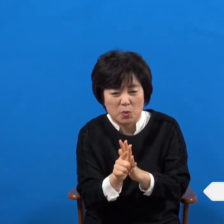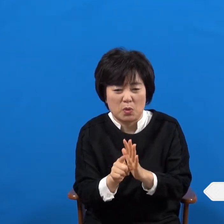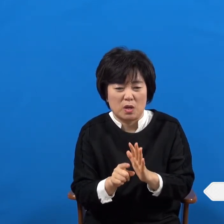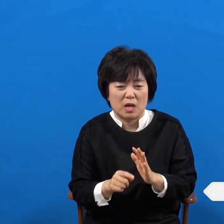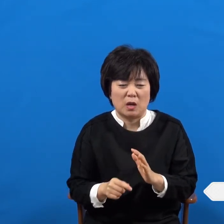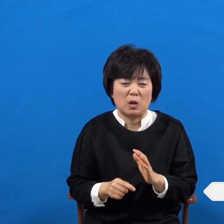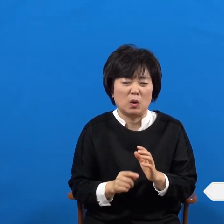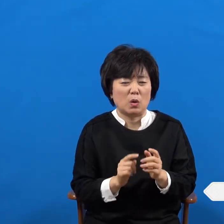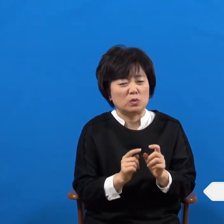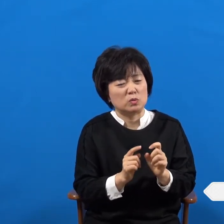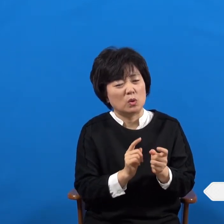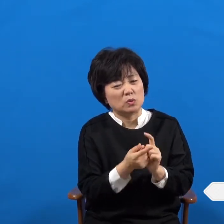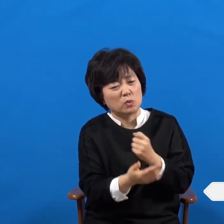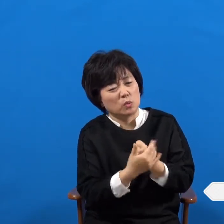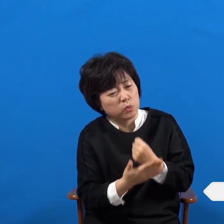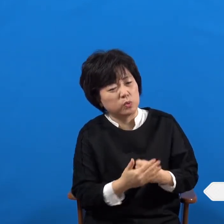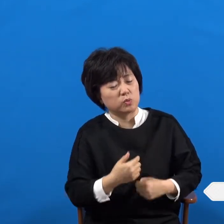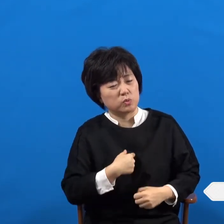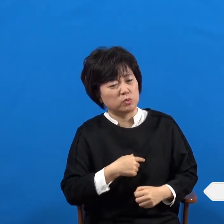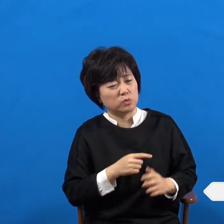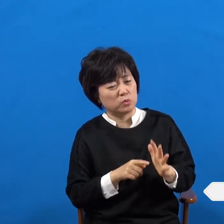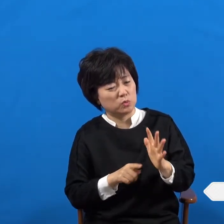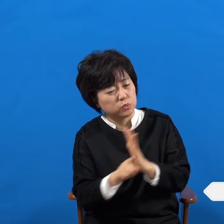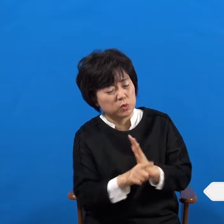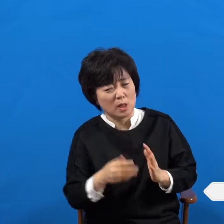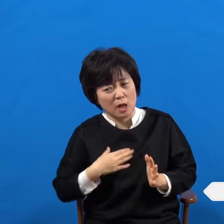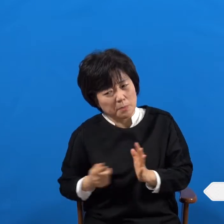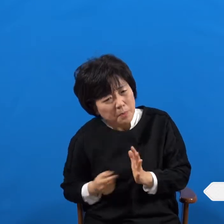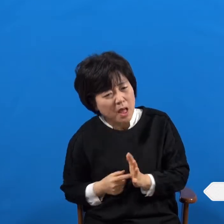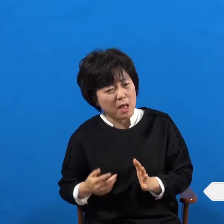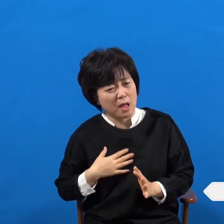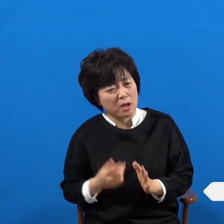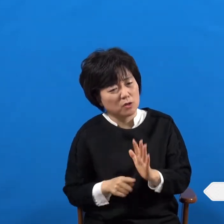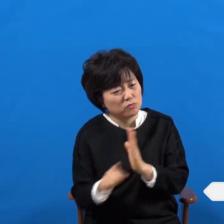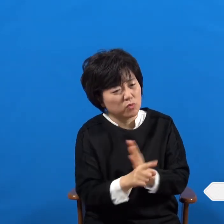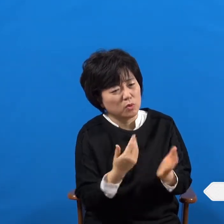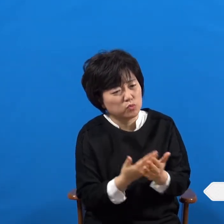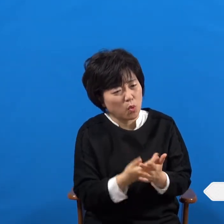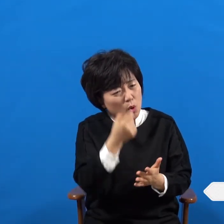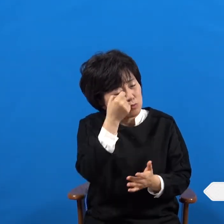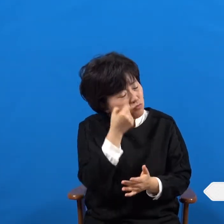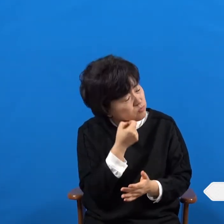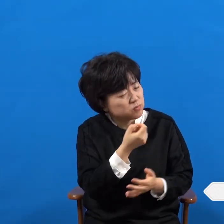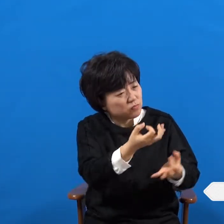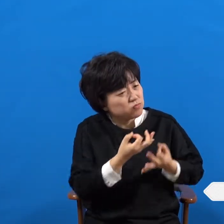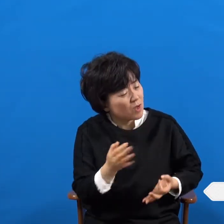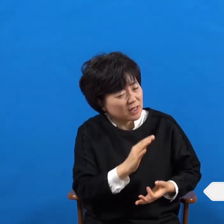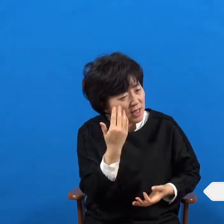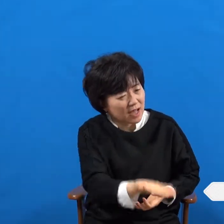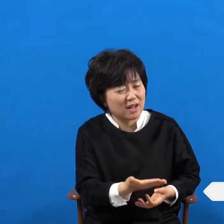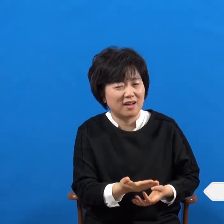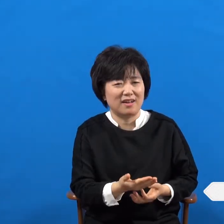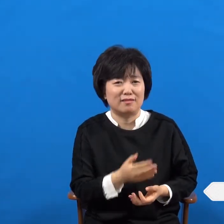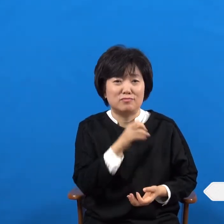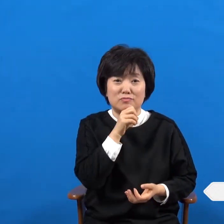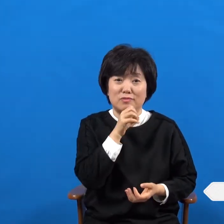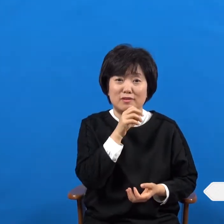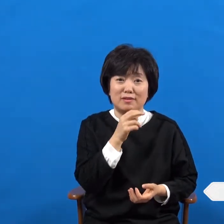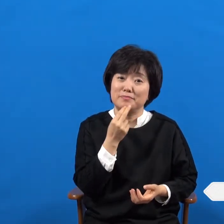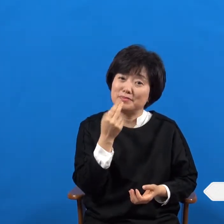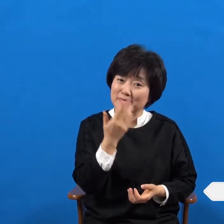서로 돕고 살아야지. 어떻게 저렇게 인심이 각박한가? 그렇게 얘기하고 있지는